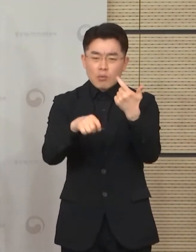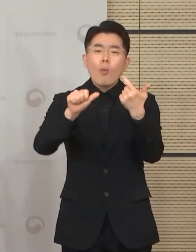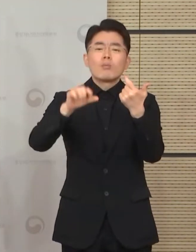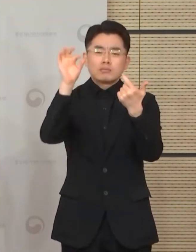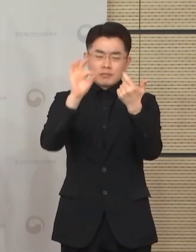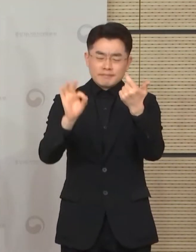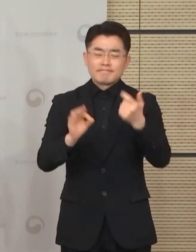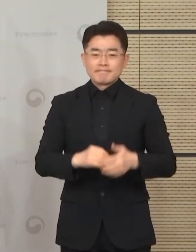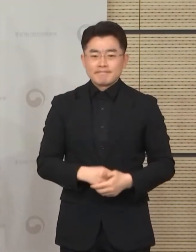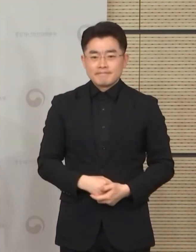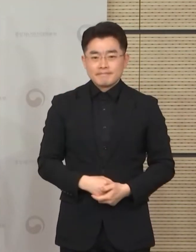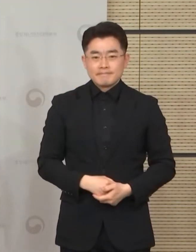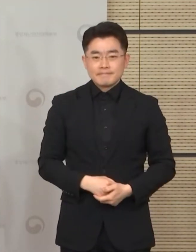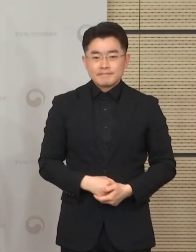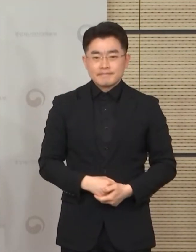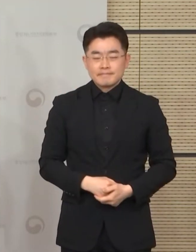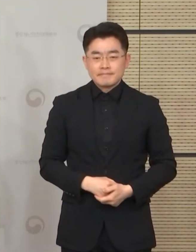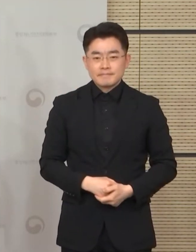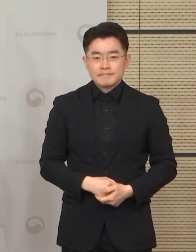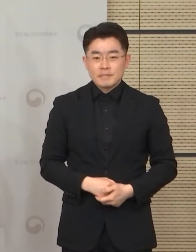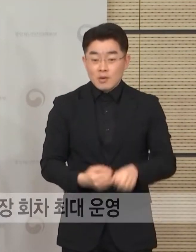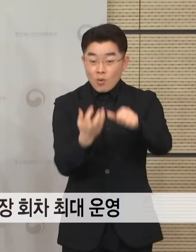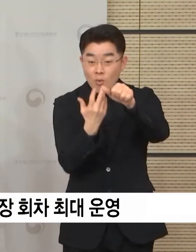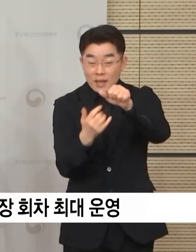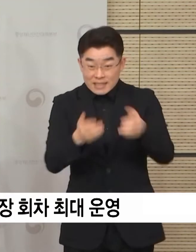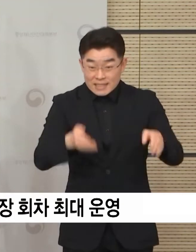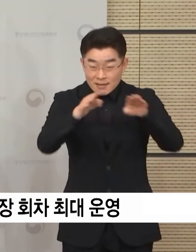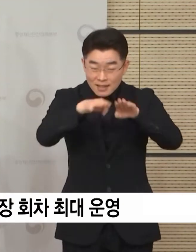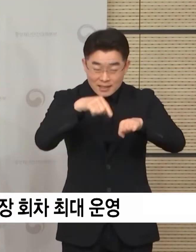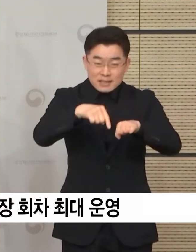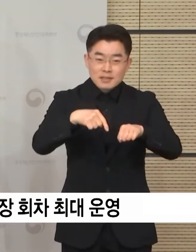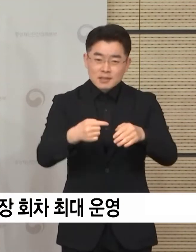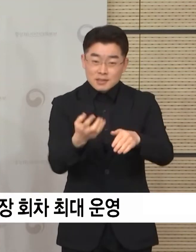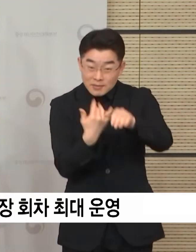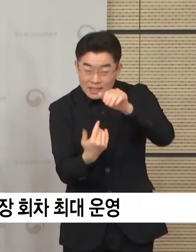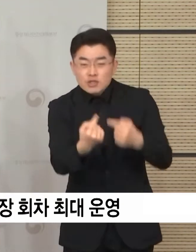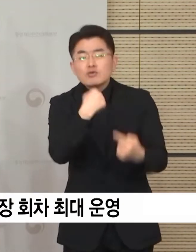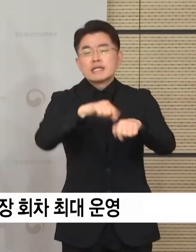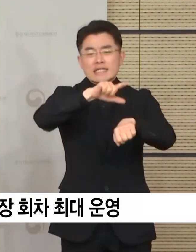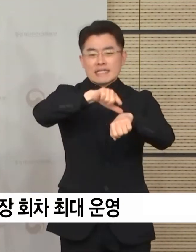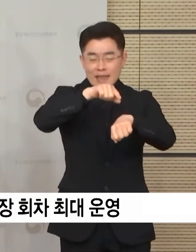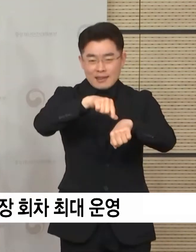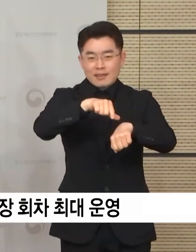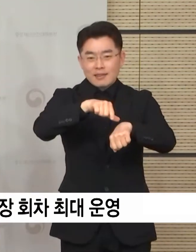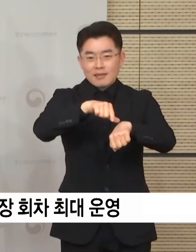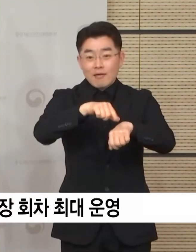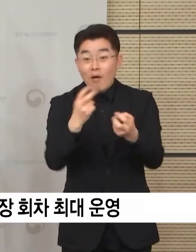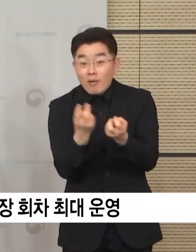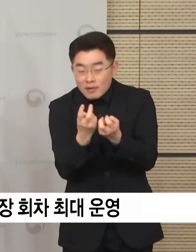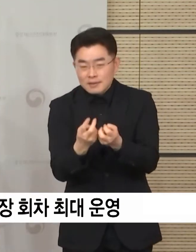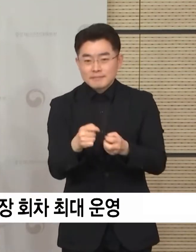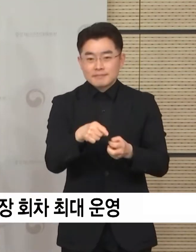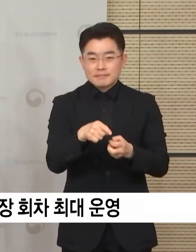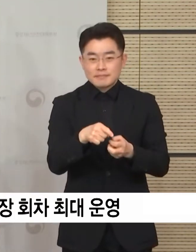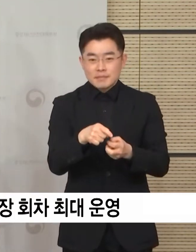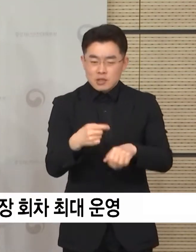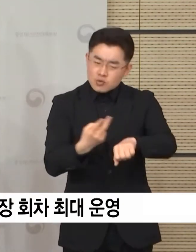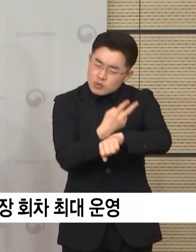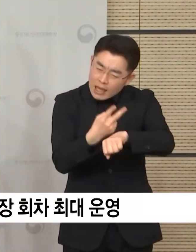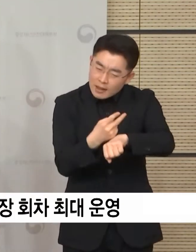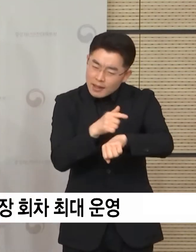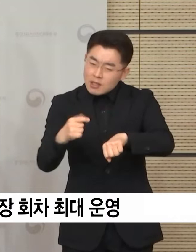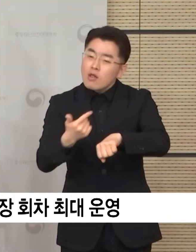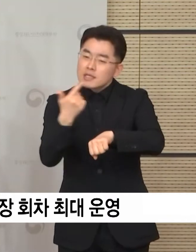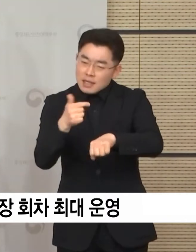있습니다 또한 화장 7살의 운영시간을 지역 상황을 고려하여 지역별로 2시간에서